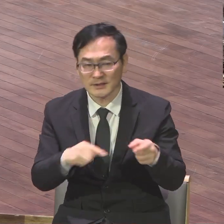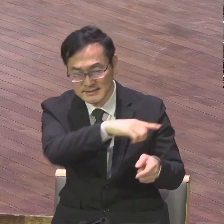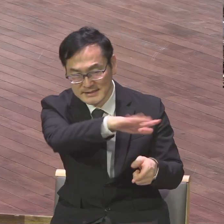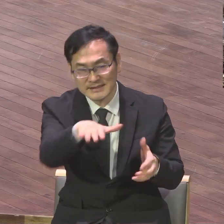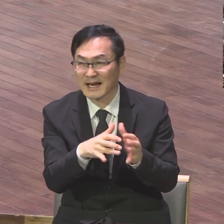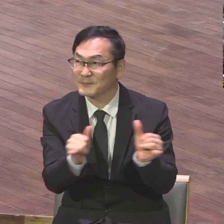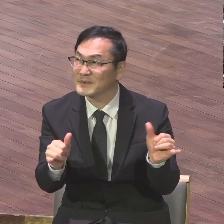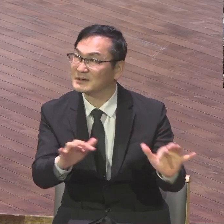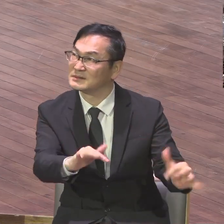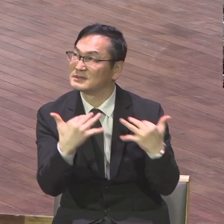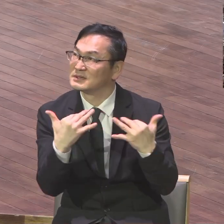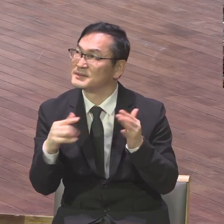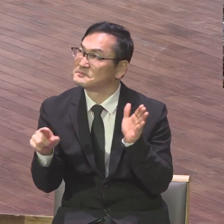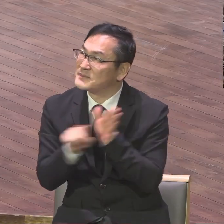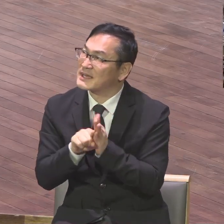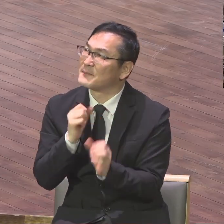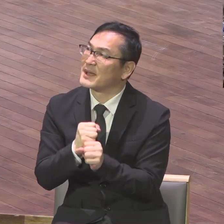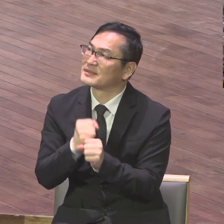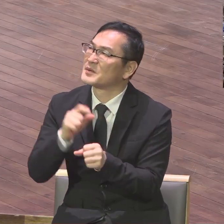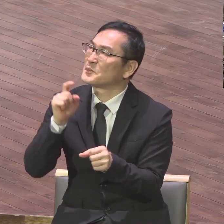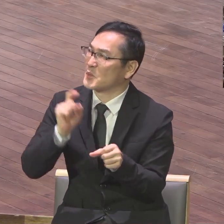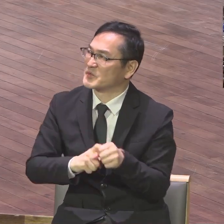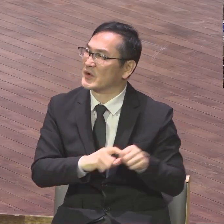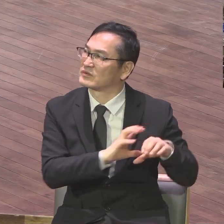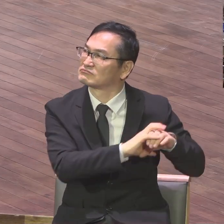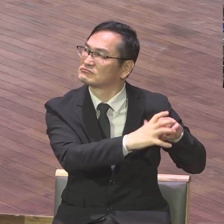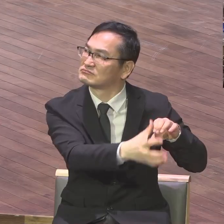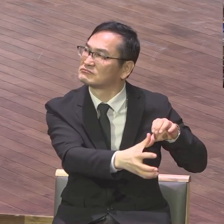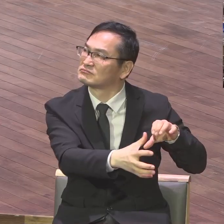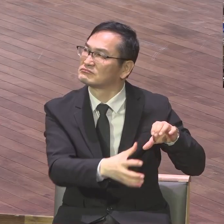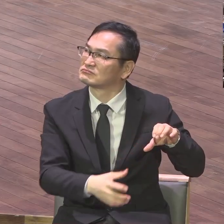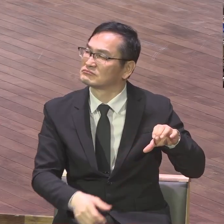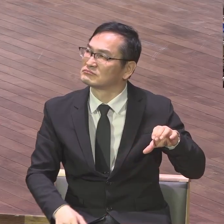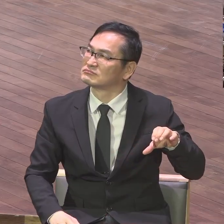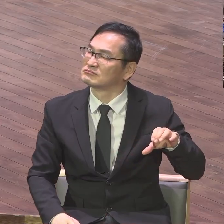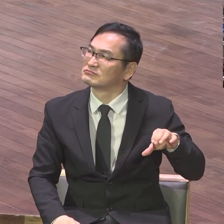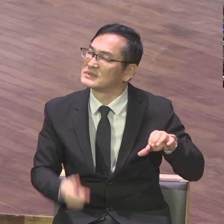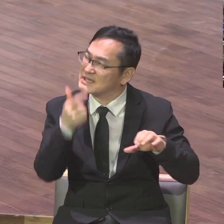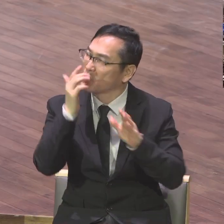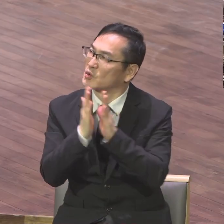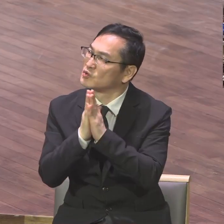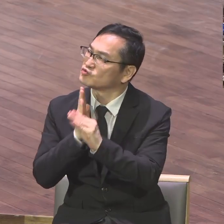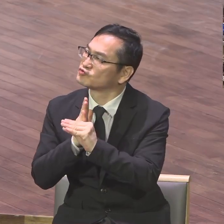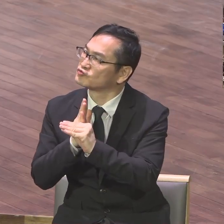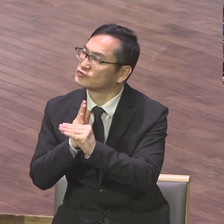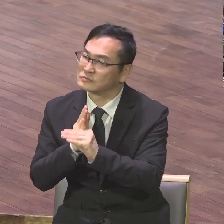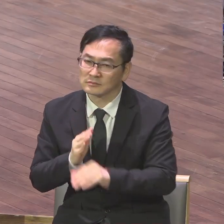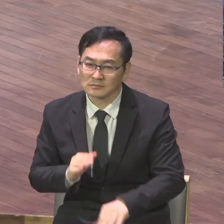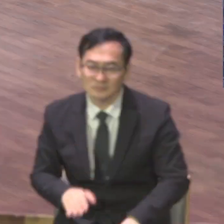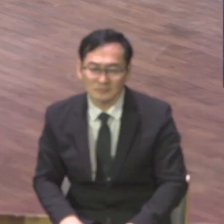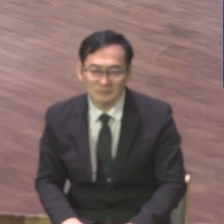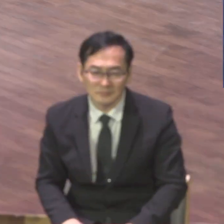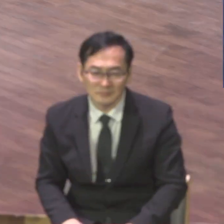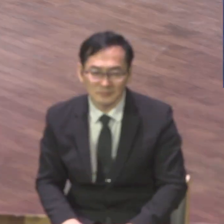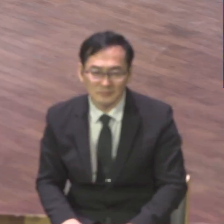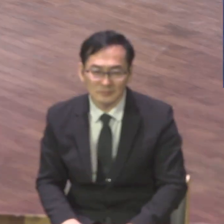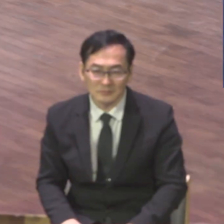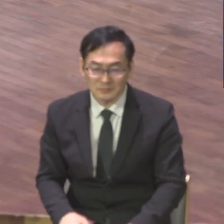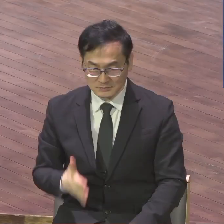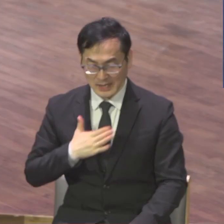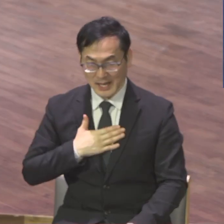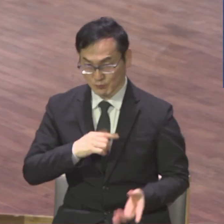그들로 믿게 하려 함이니이다. 자, 예수님은 자신이 부활이요